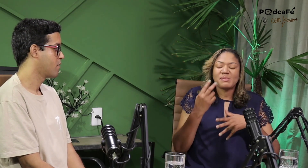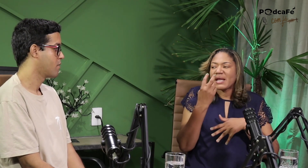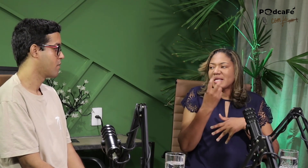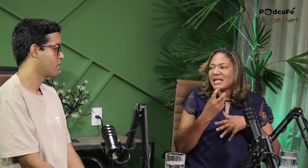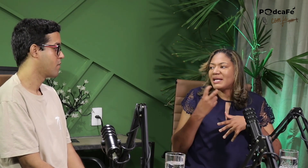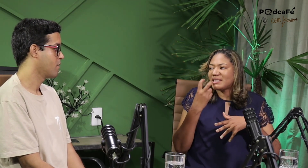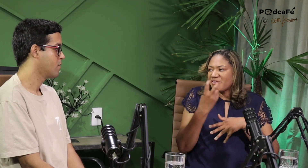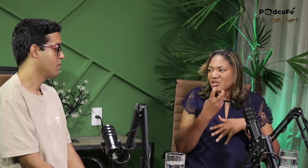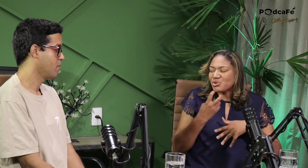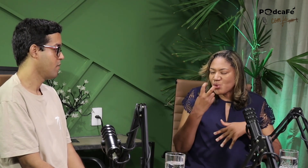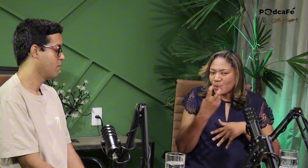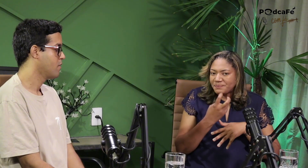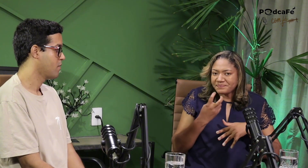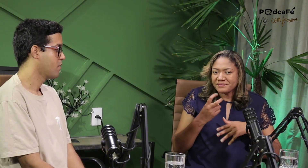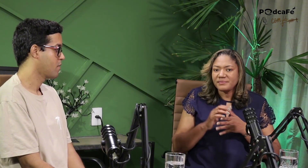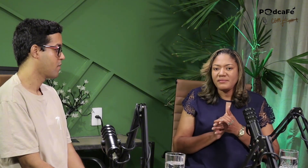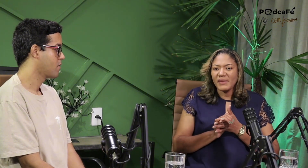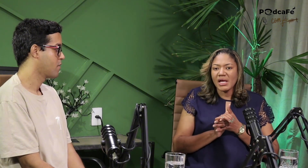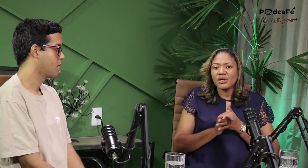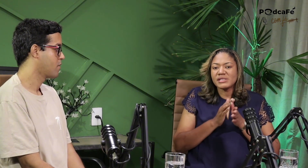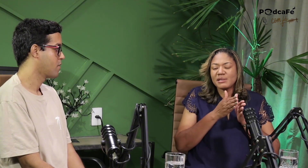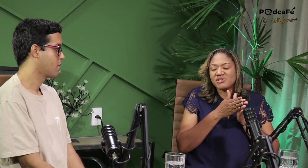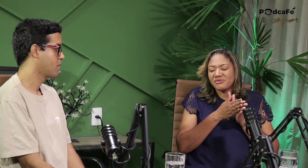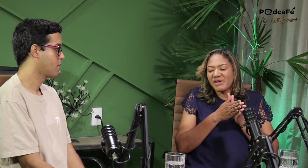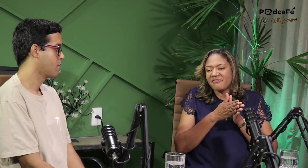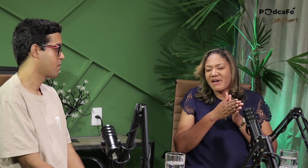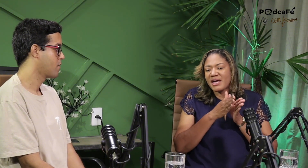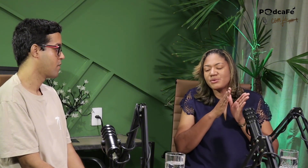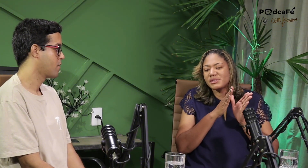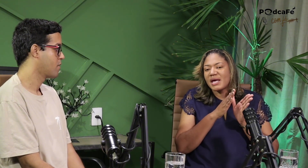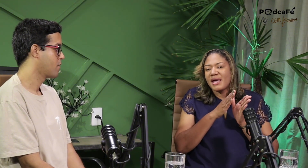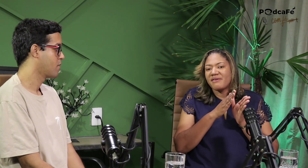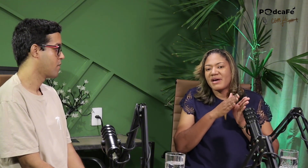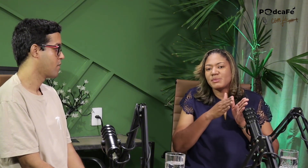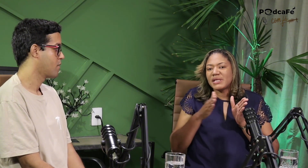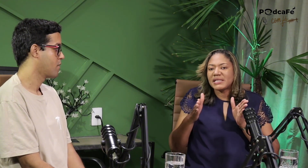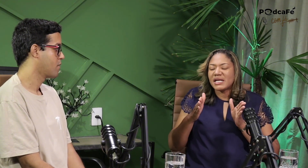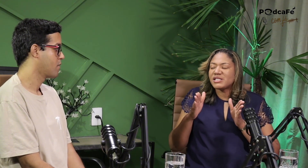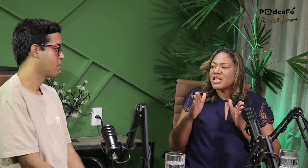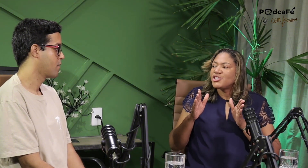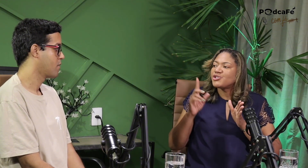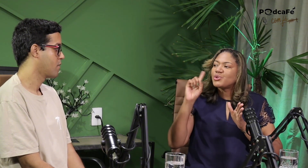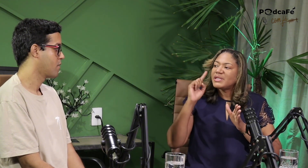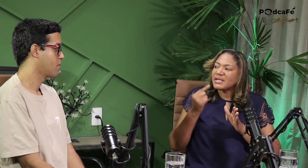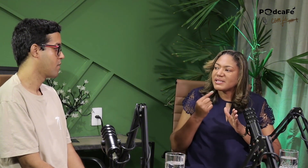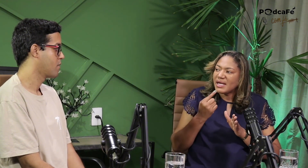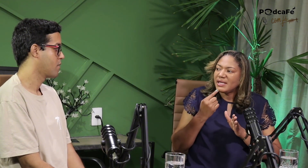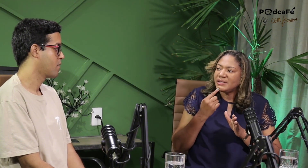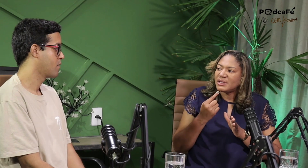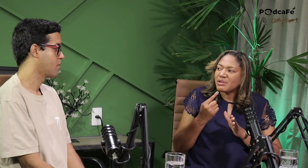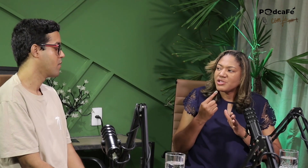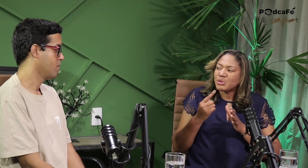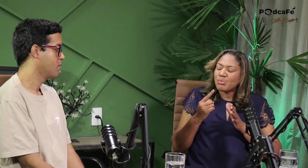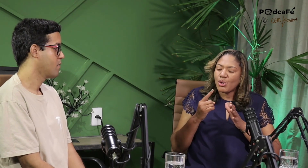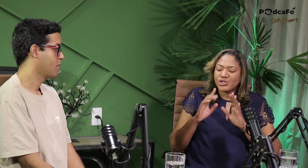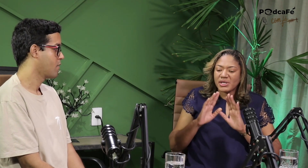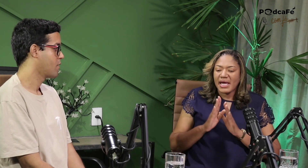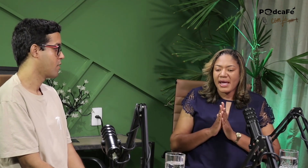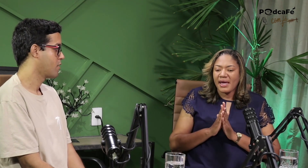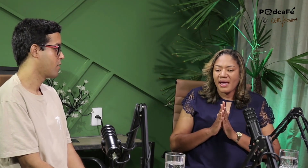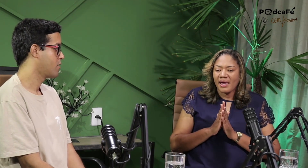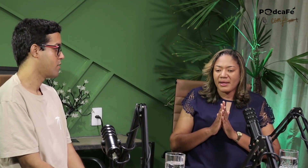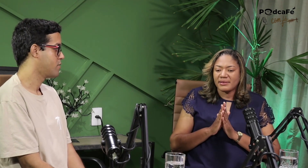ele expressa através do som. Nós temos várias modalidades de surdez, então a gente não